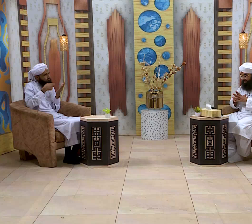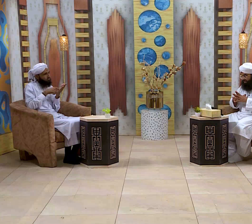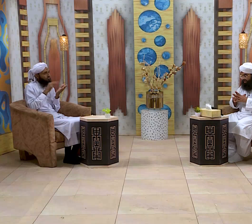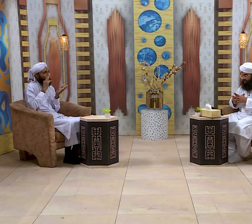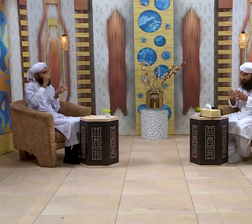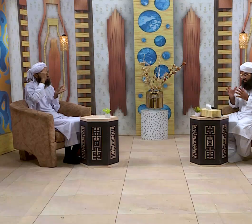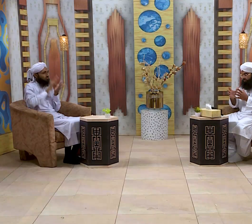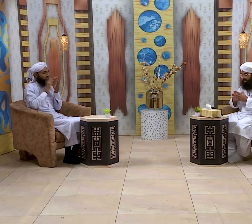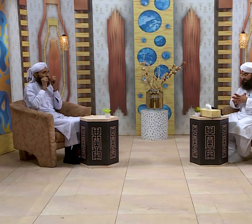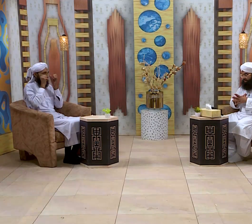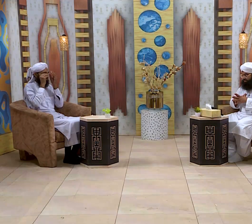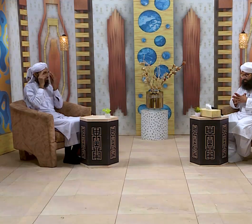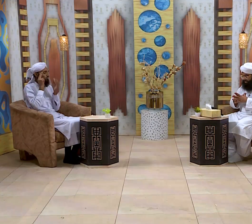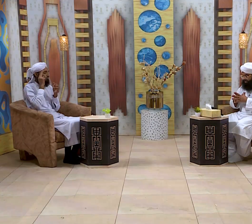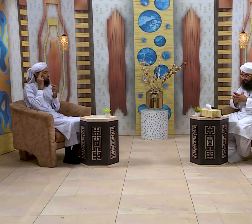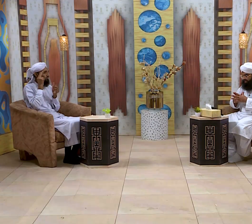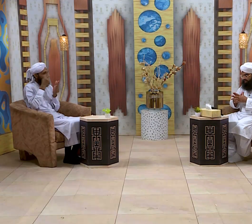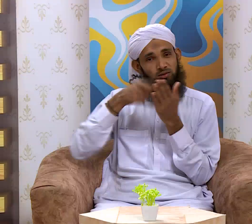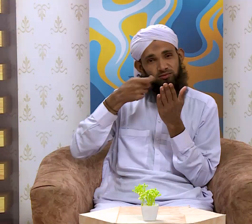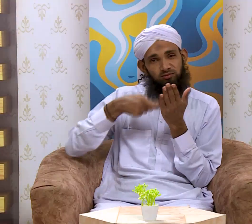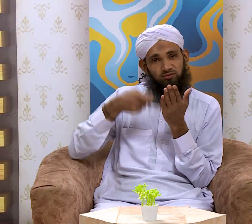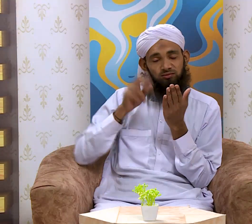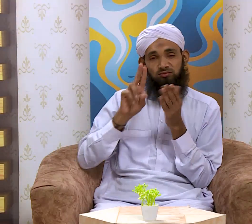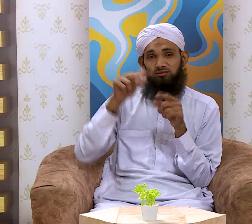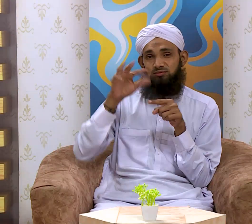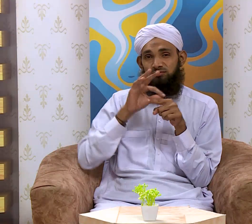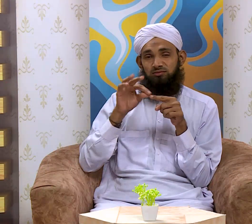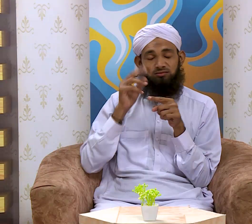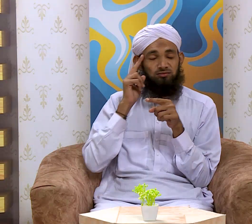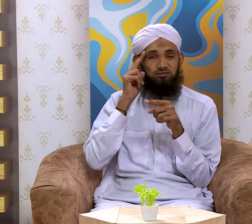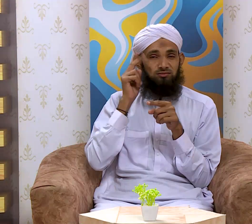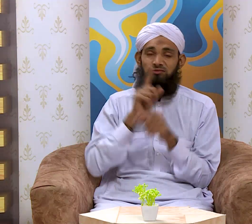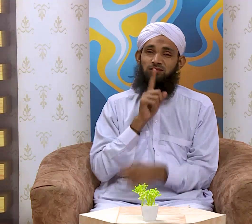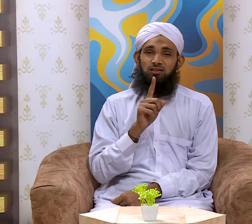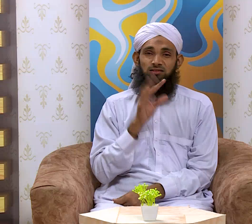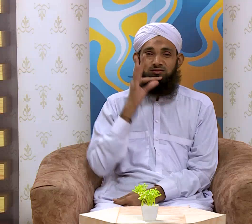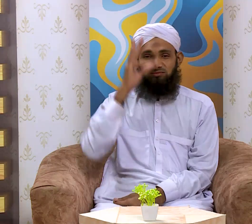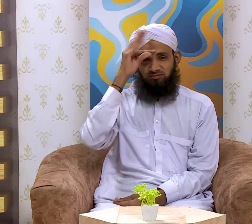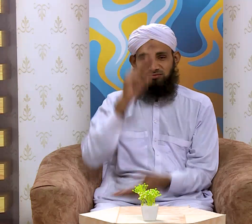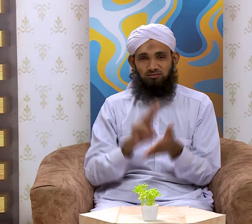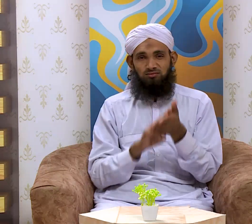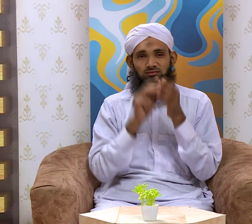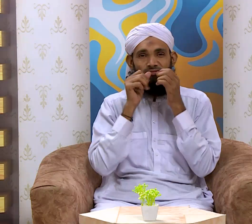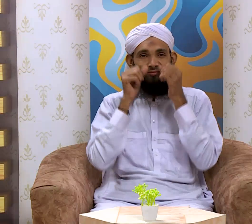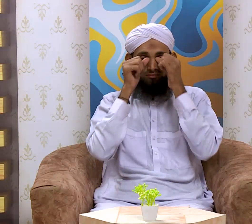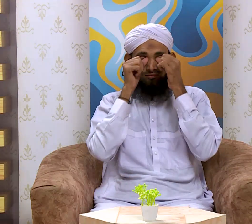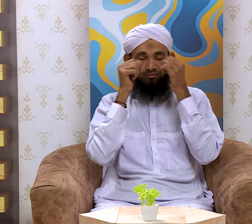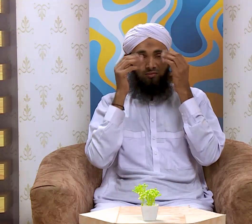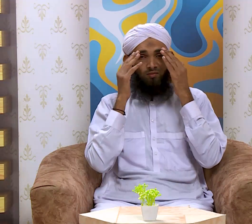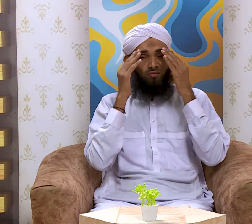بتایا ہے، مگر پہلی بات زیادہ صحیح ہے۔ حق یہ ہے کہ حضور جان عالم صلی اللہ علیہ وآلہ وبارک وسلم نے سر کی آنکھوں